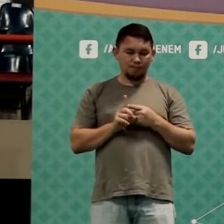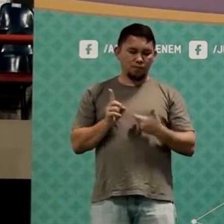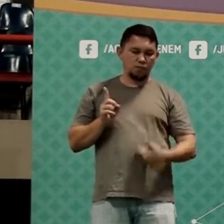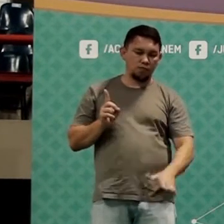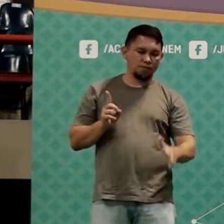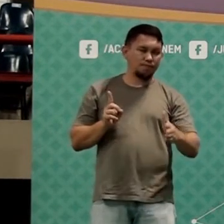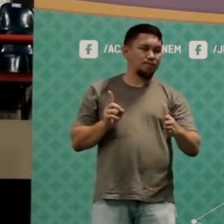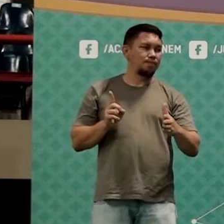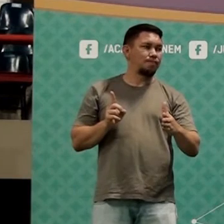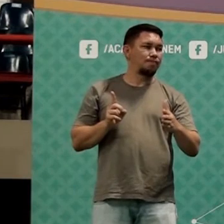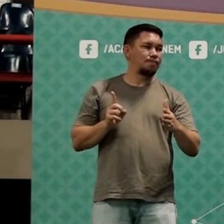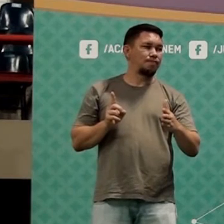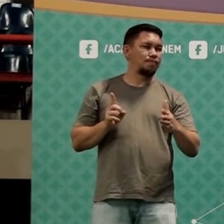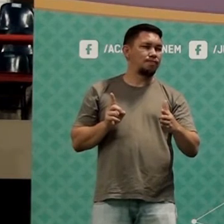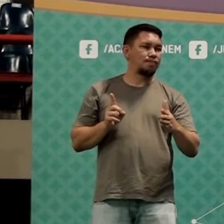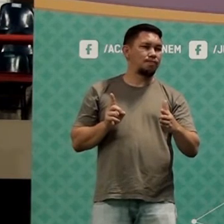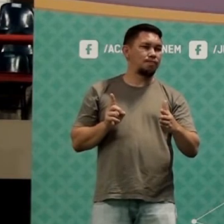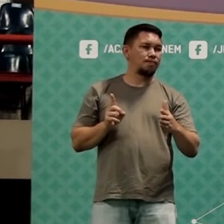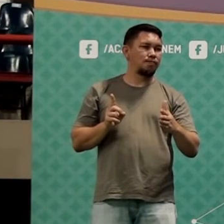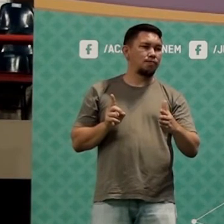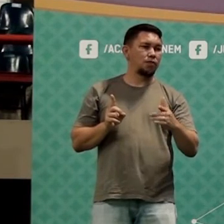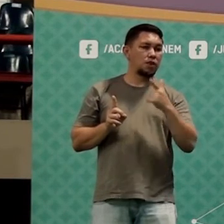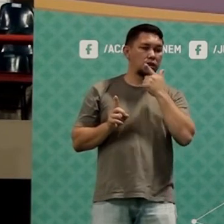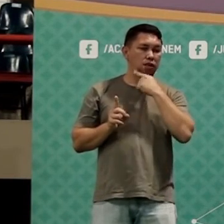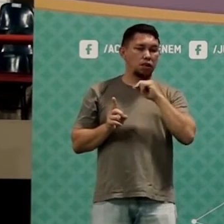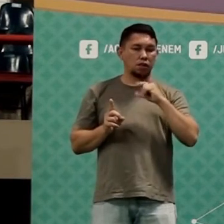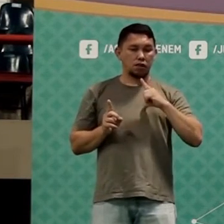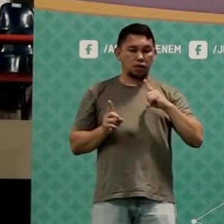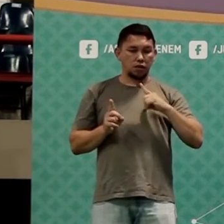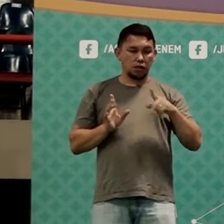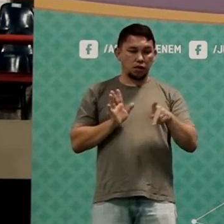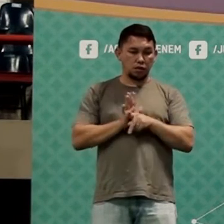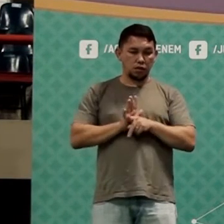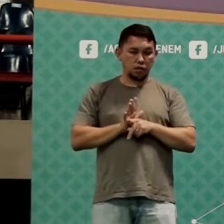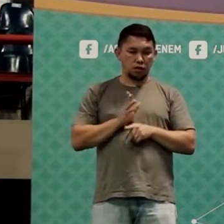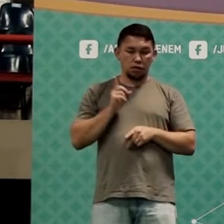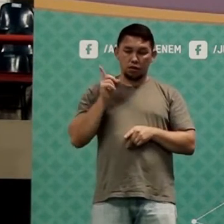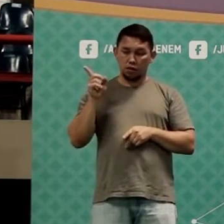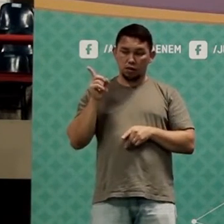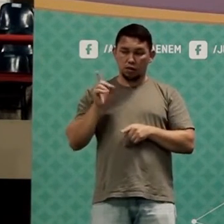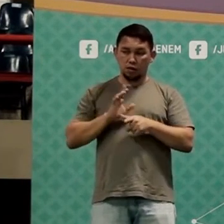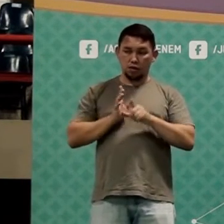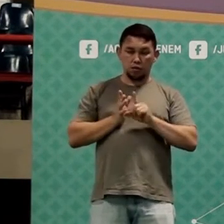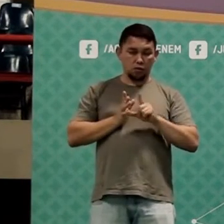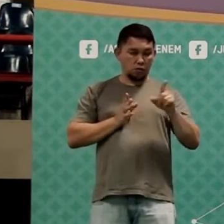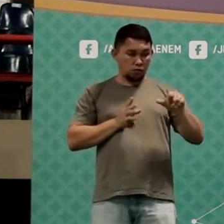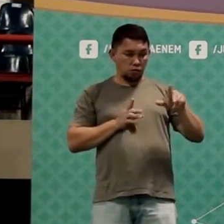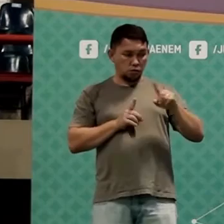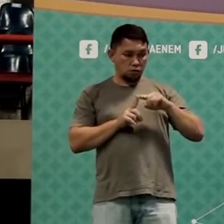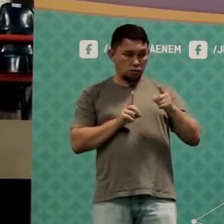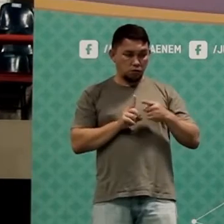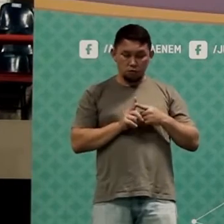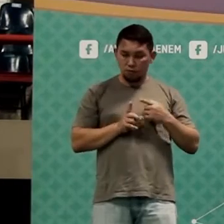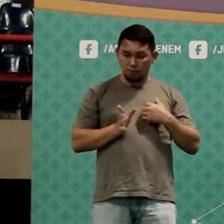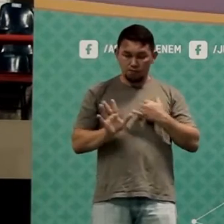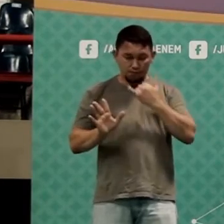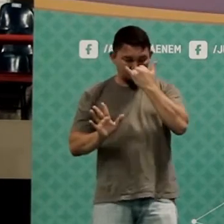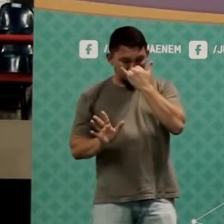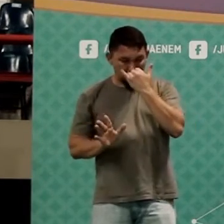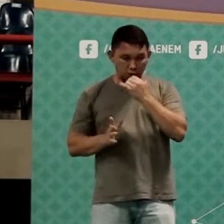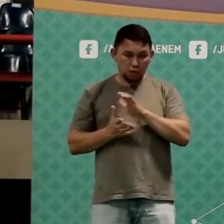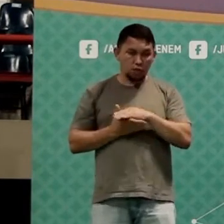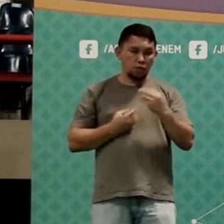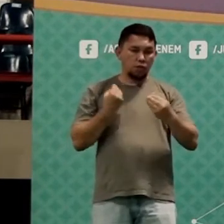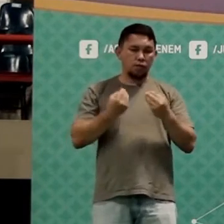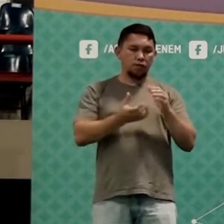Perdeu o filho. E aí tentou engravidar do próprio irmão, cara, antes que o rei soubesse que ela tinha perdido o filho. E